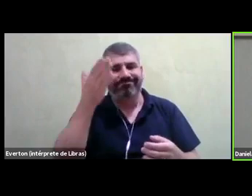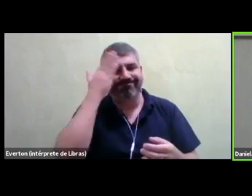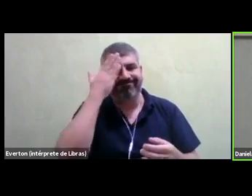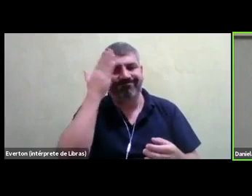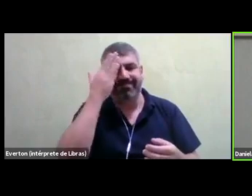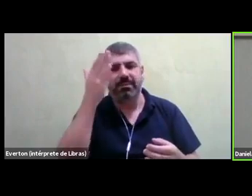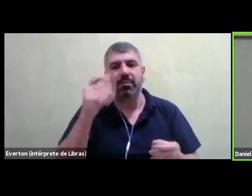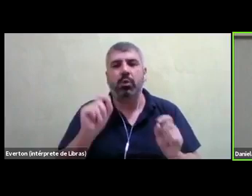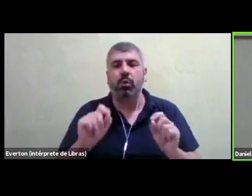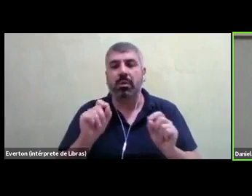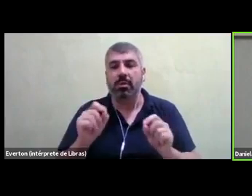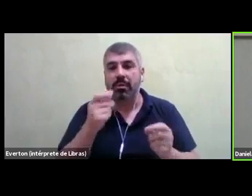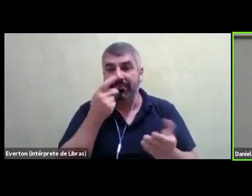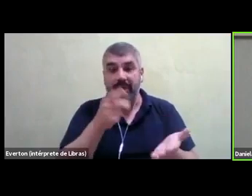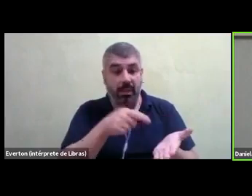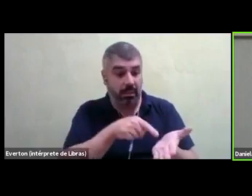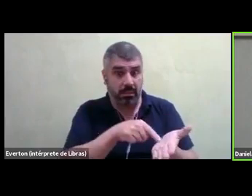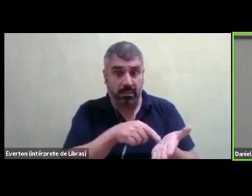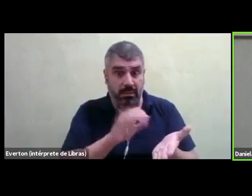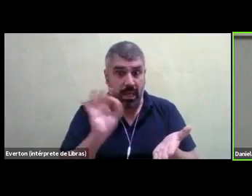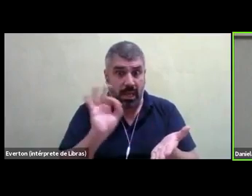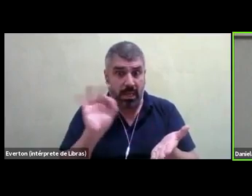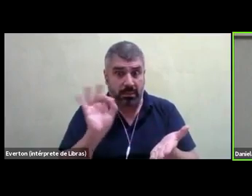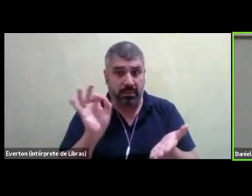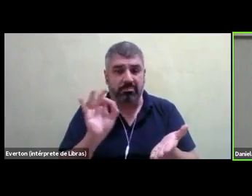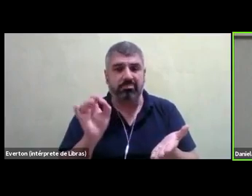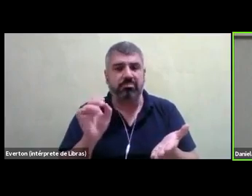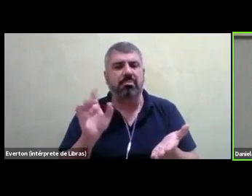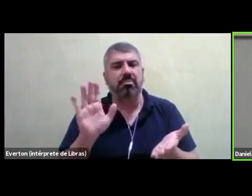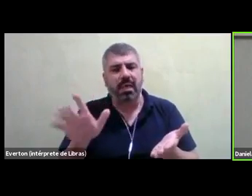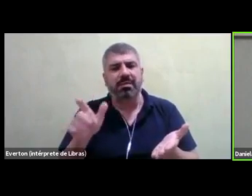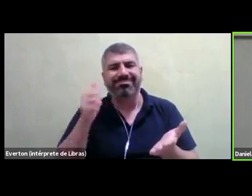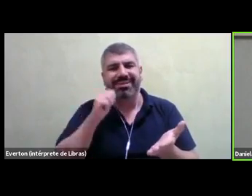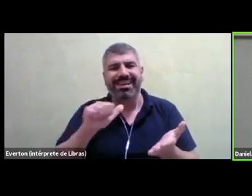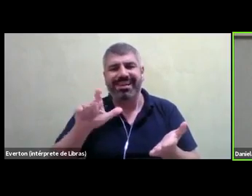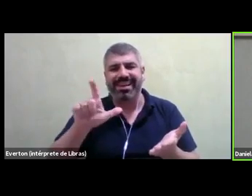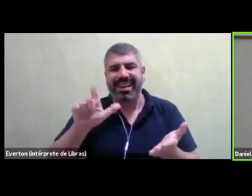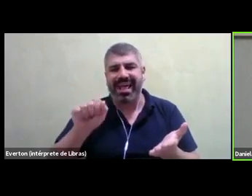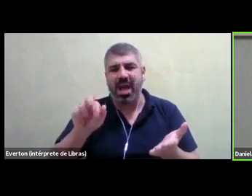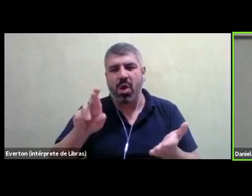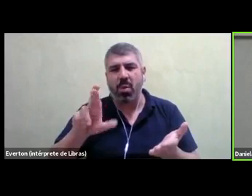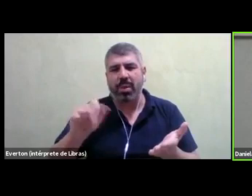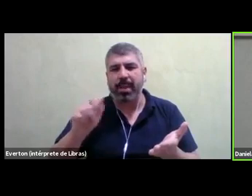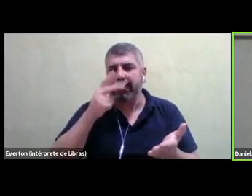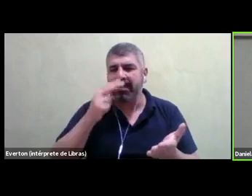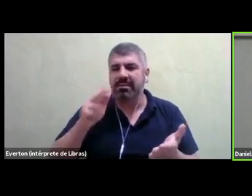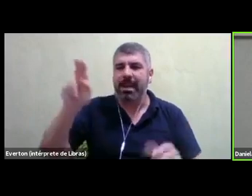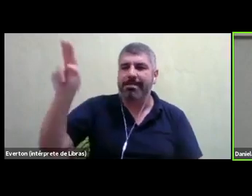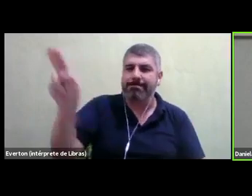nenhuma menção, quando existe, como a Laura falou, esse apagamento,